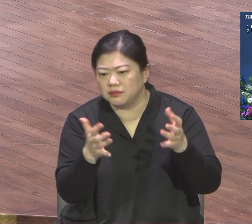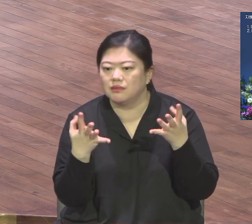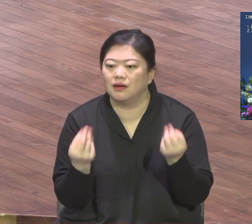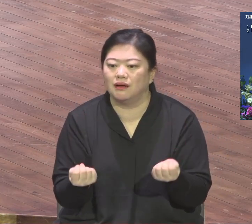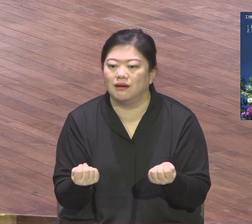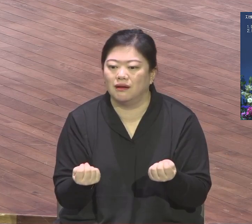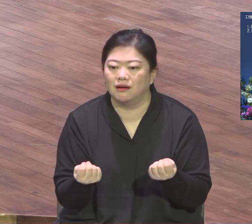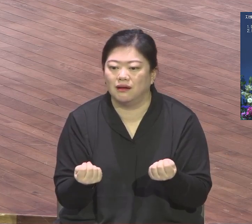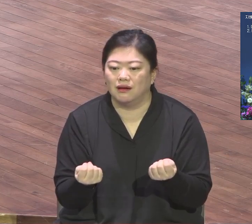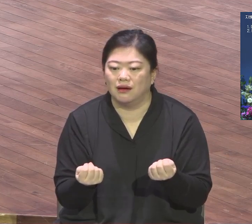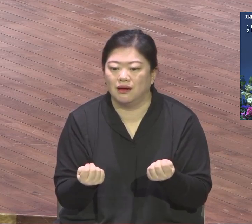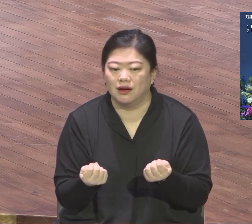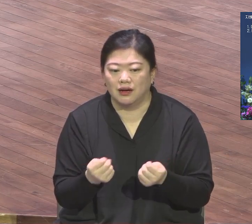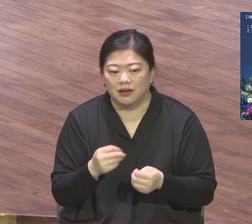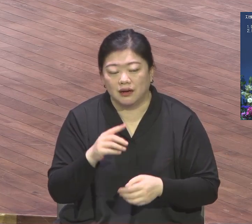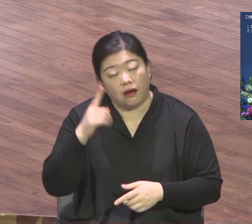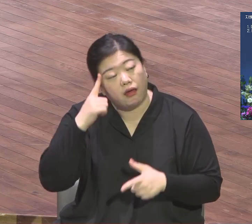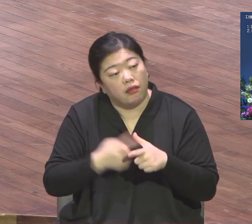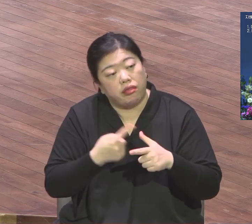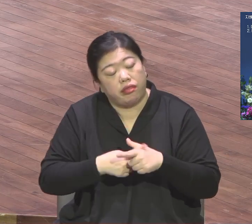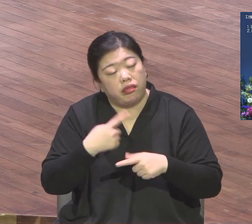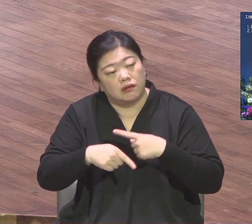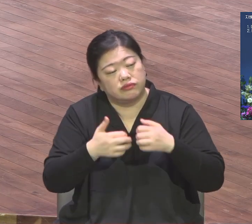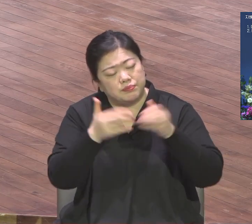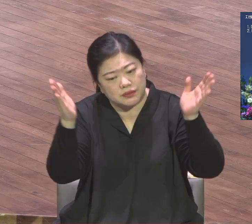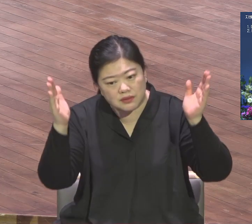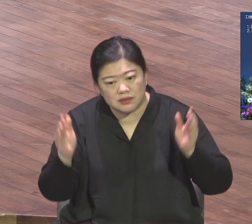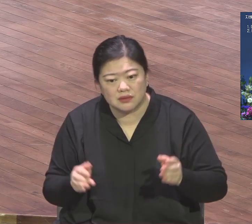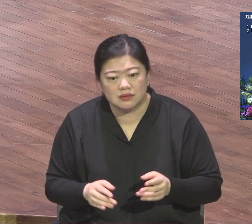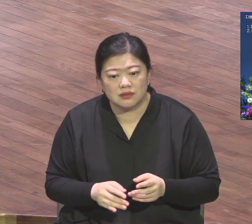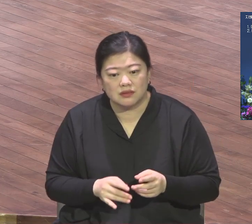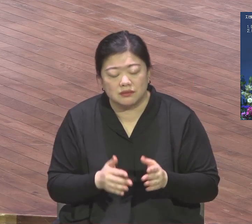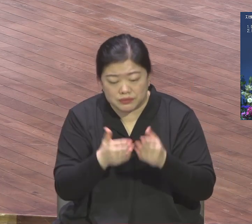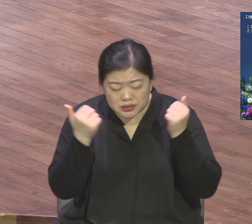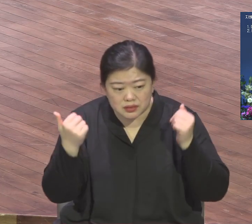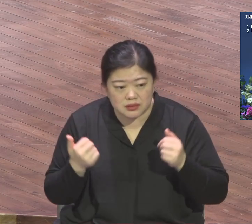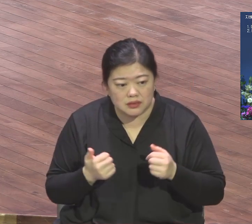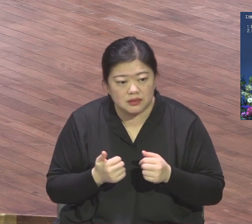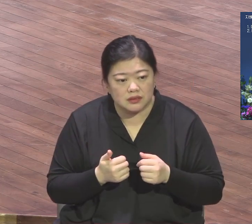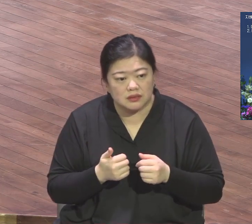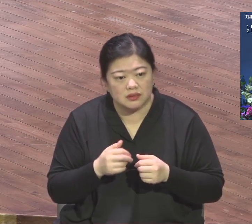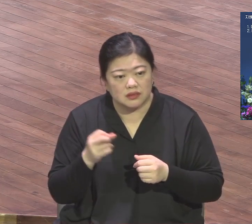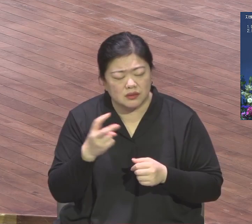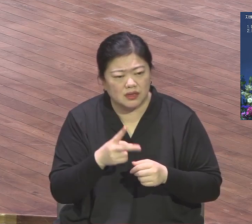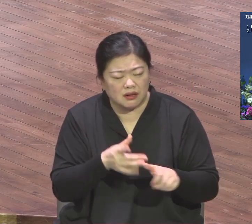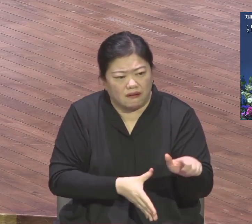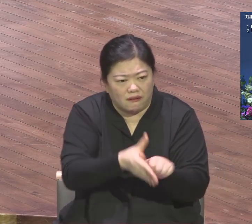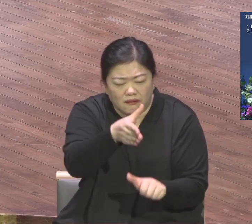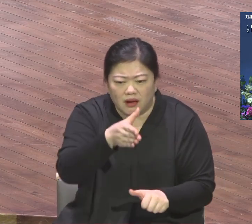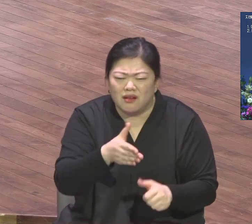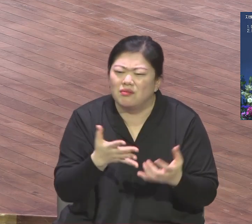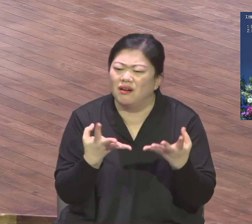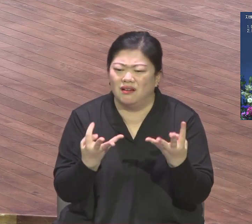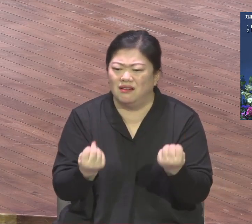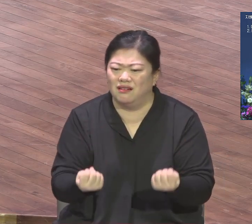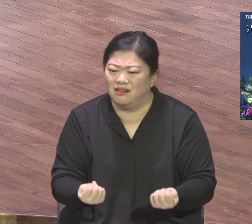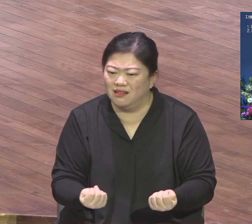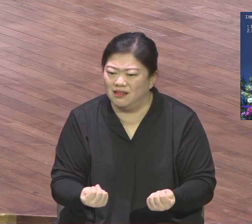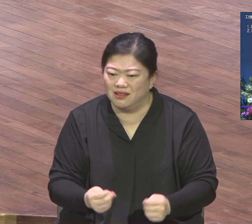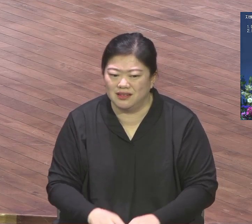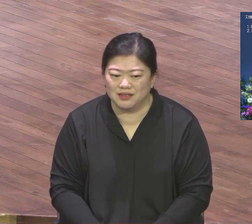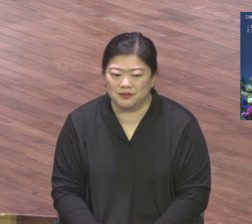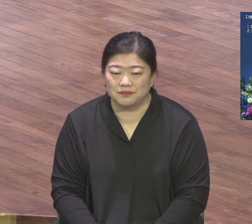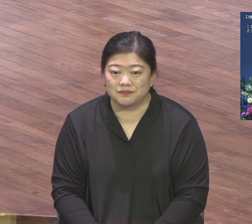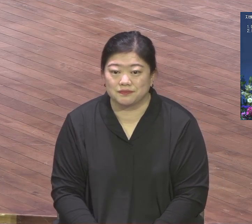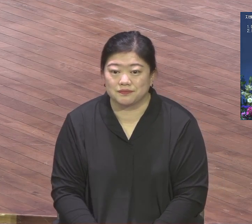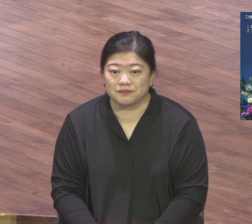생각이 없이 하는 말로 인해 가지고 다른 사람에게 마음에 상처를 주는 경우가 많이 있죠. 그래서 이런